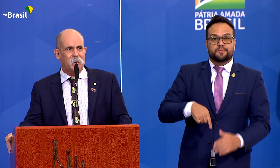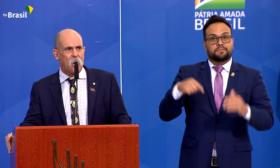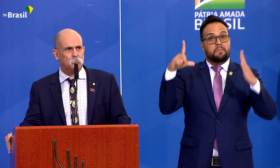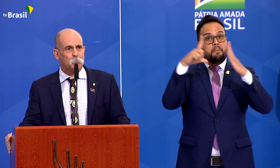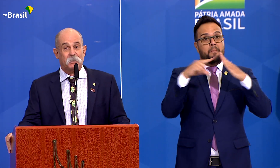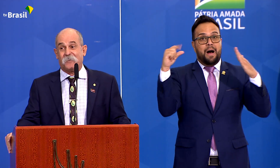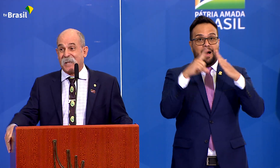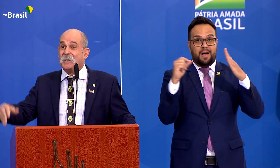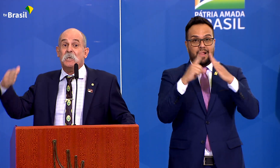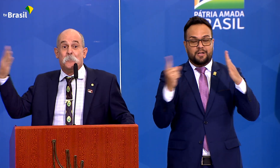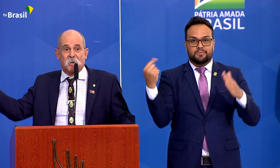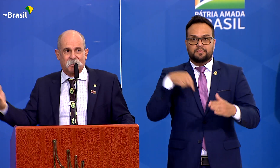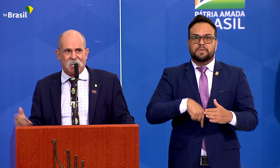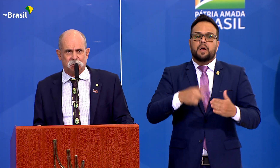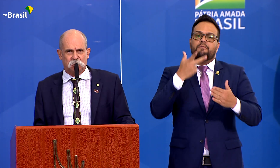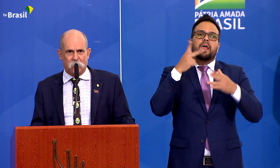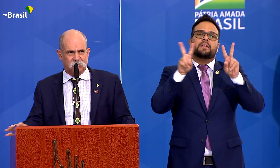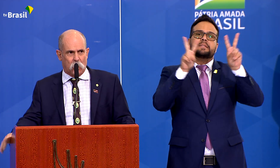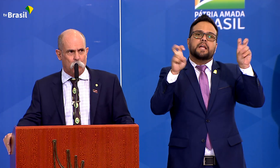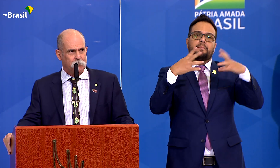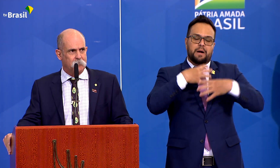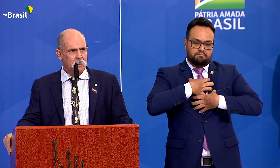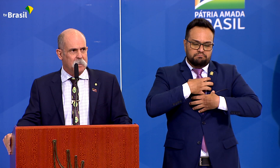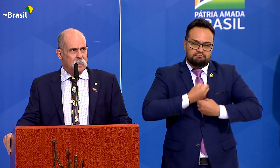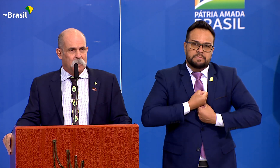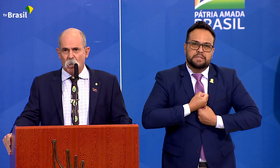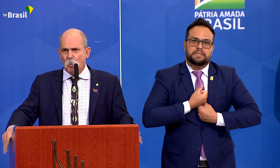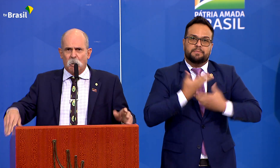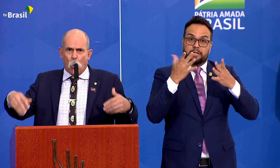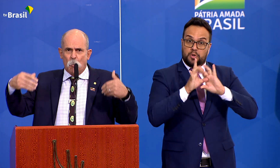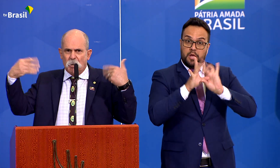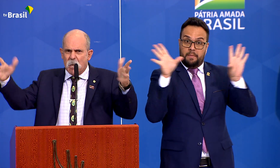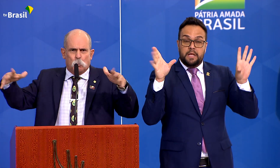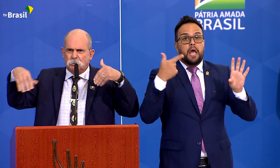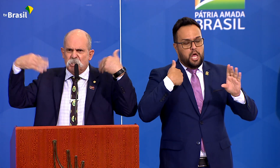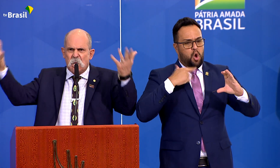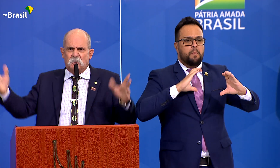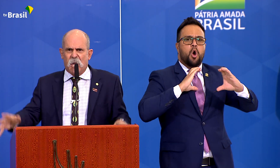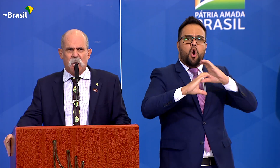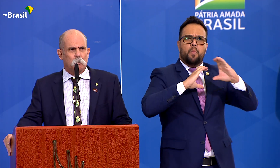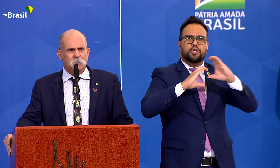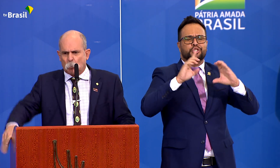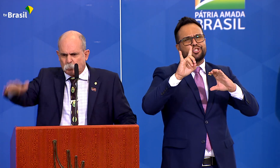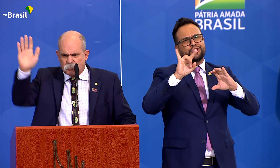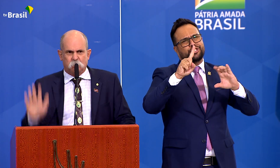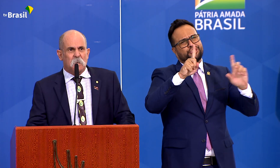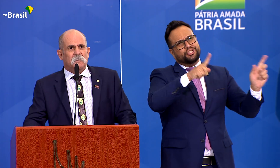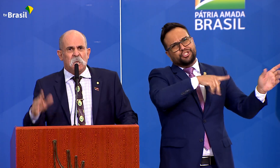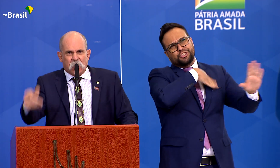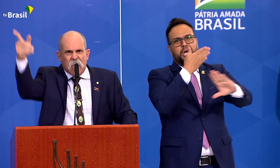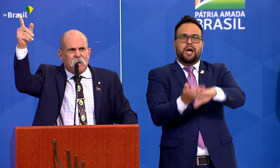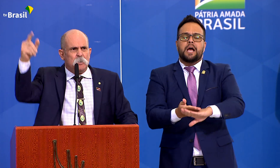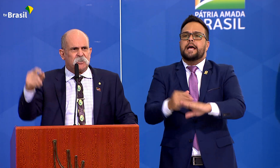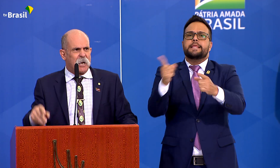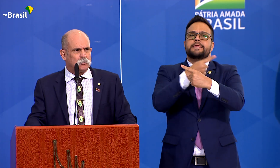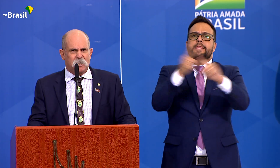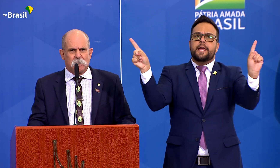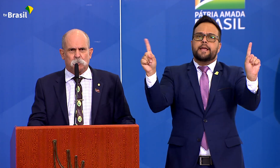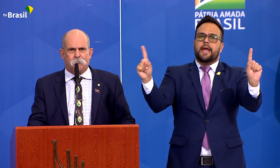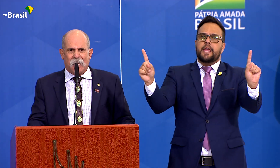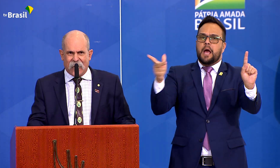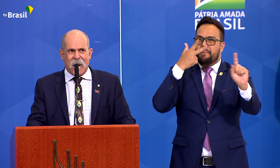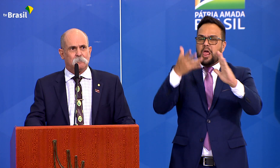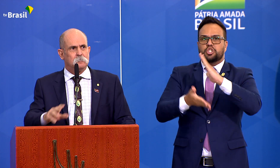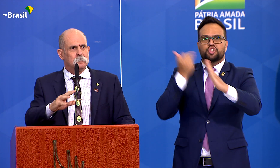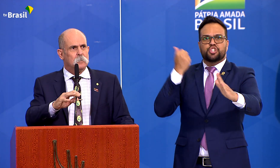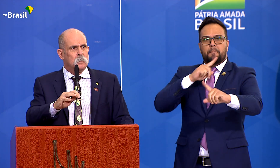Palácio do Planalto poder falar em liberdade de expressão Eu me comunico dia inteiro e não ninguém vai me